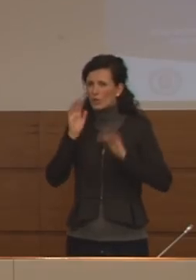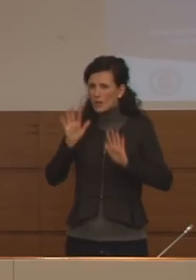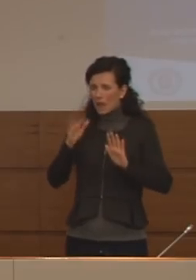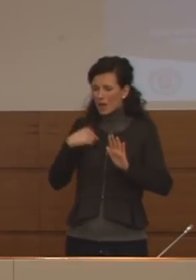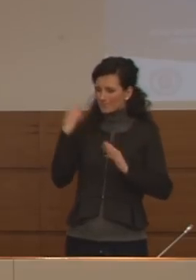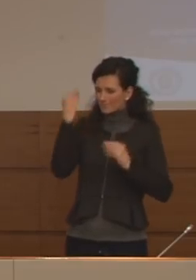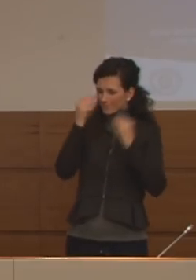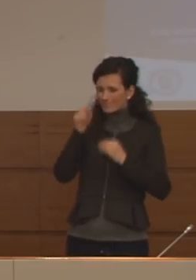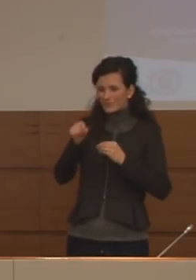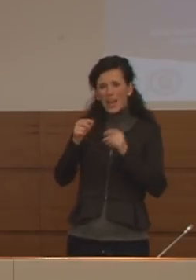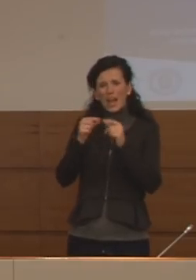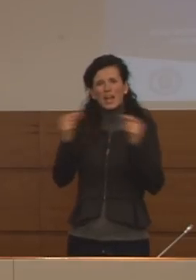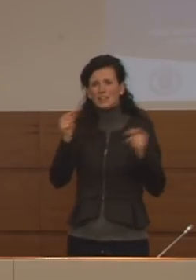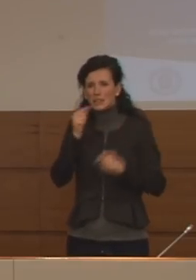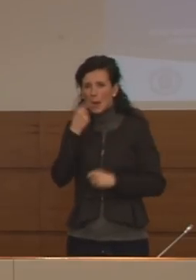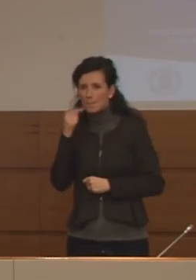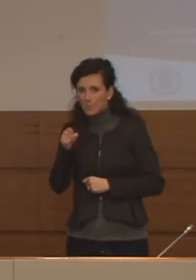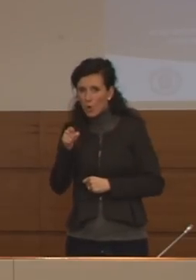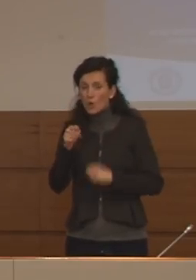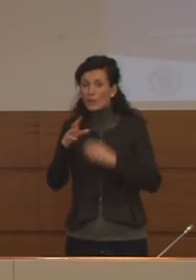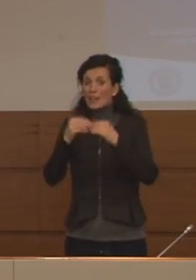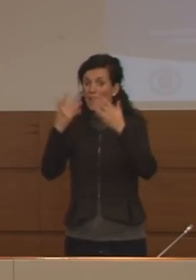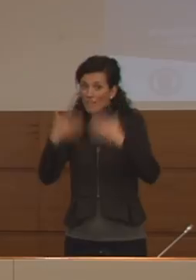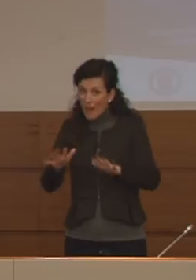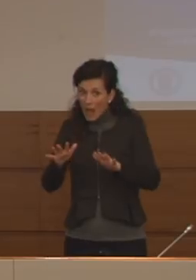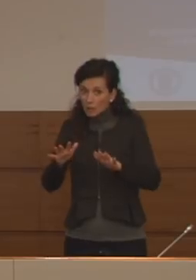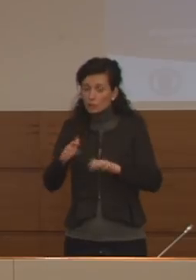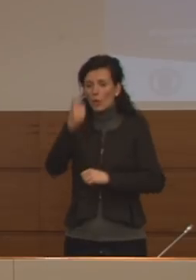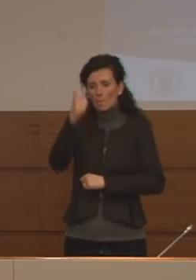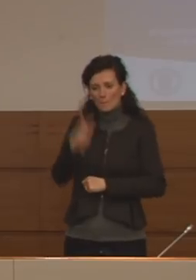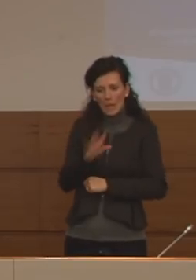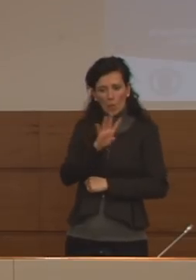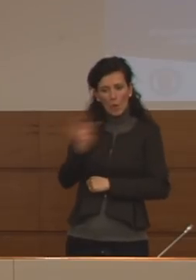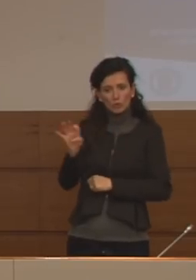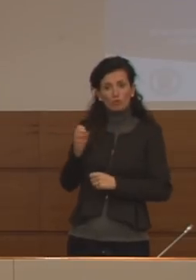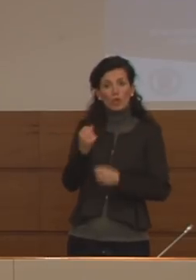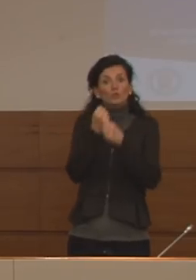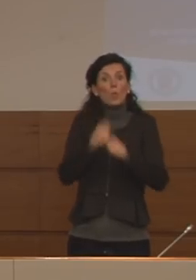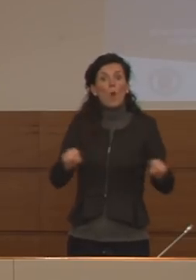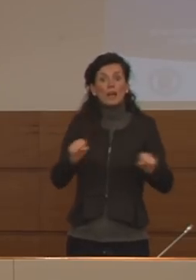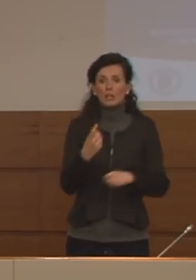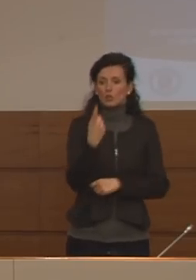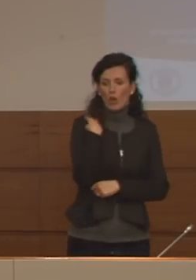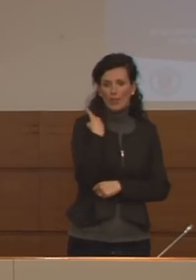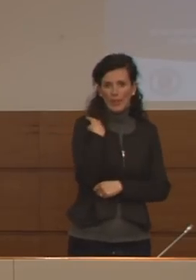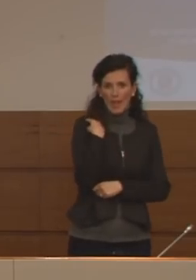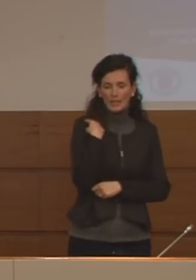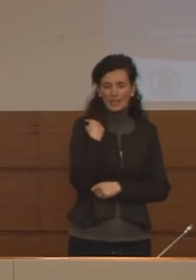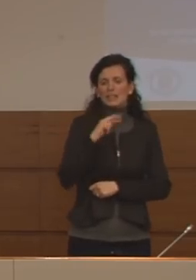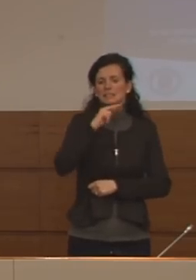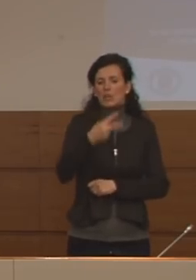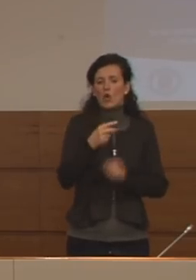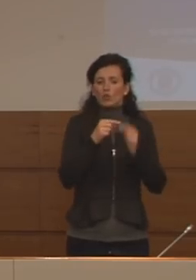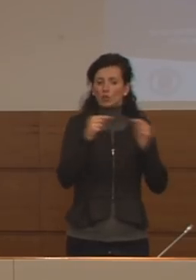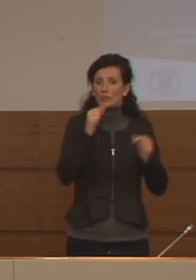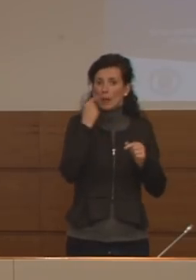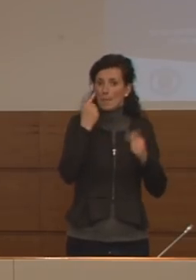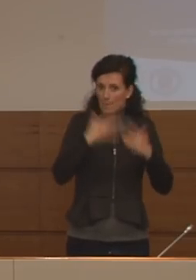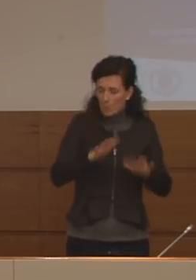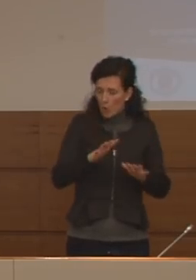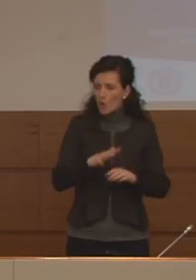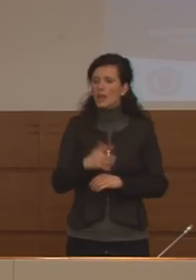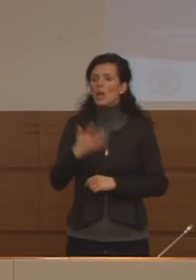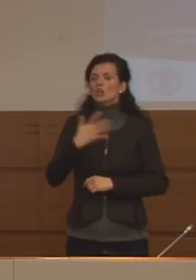tamponi sia dovuto anche a i tamponi effettuati sui 1400 guariti ieri che hanno fatto il secondo tampone ci saranno i